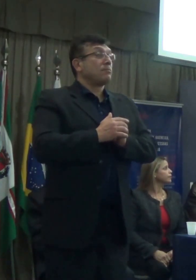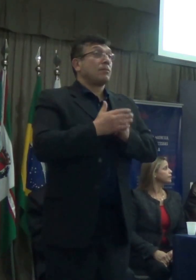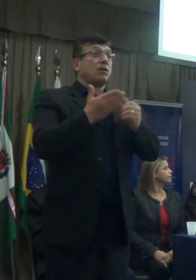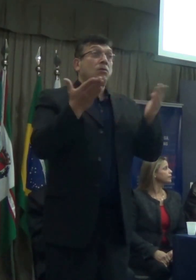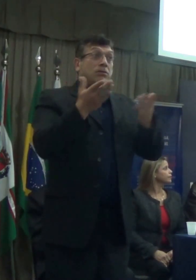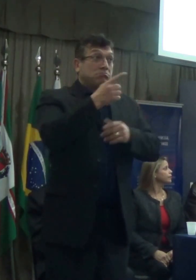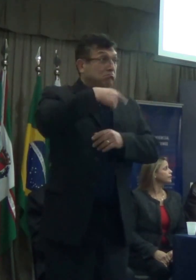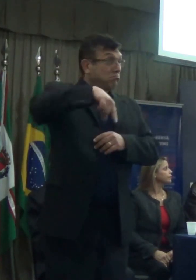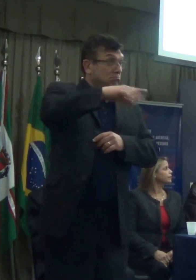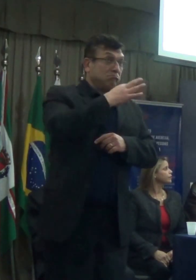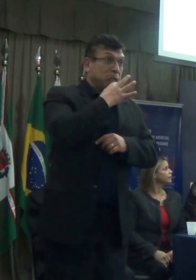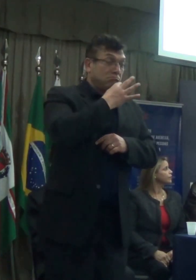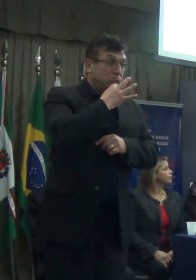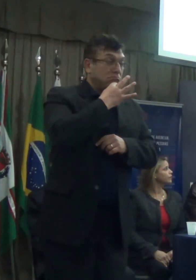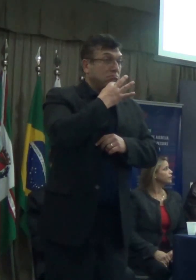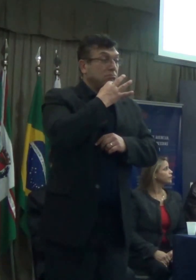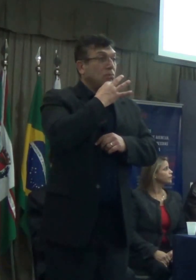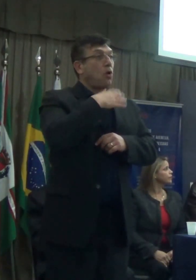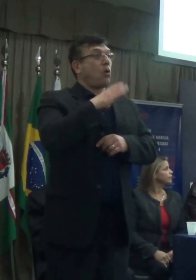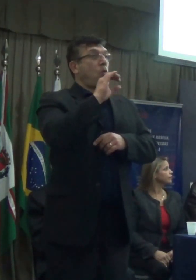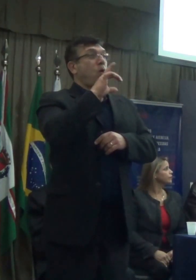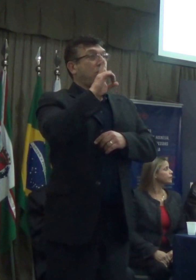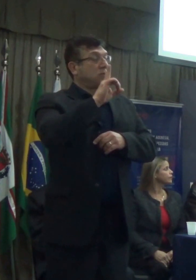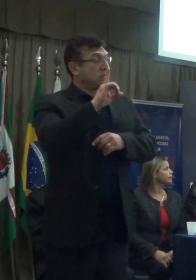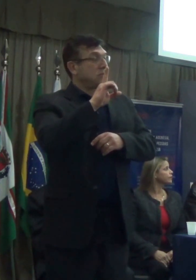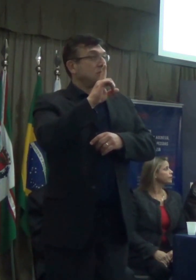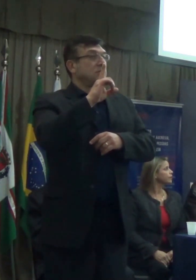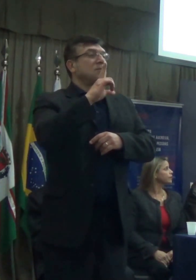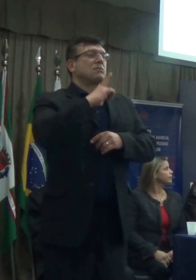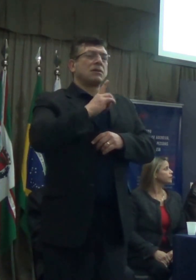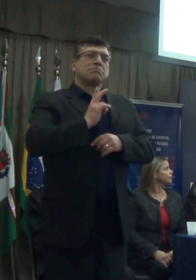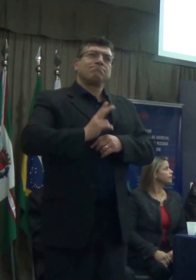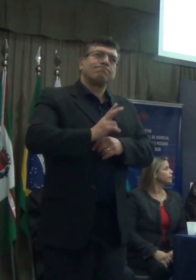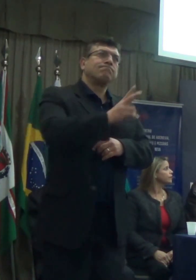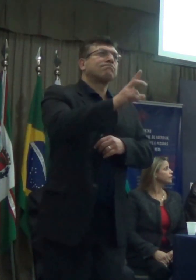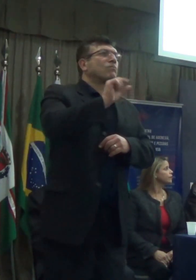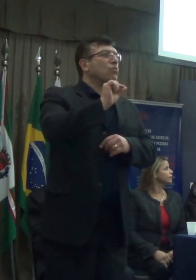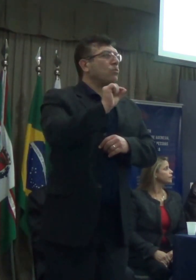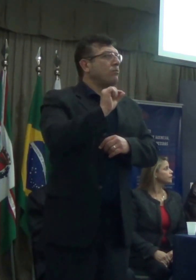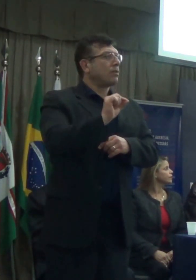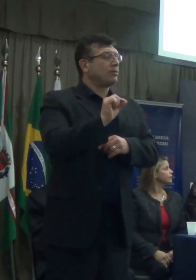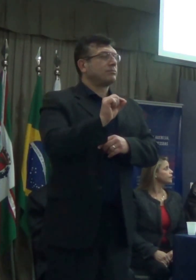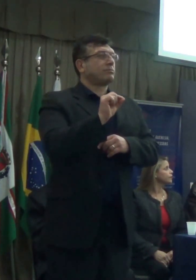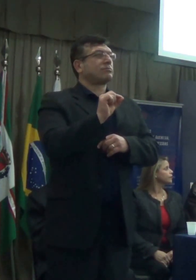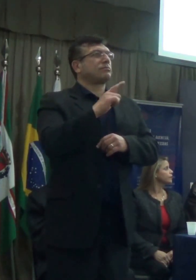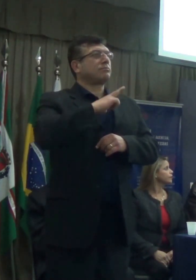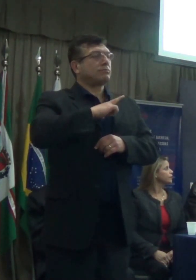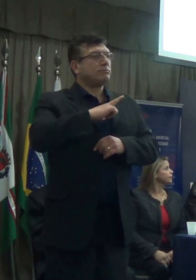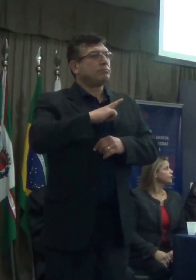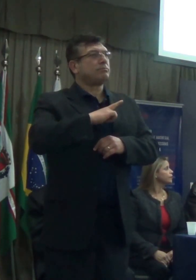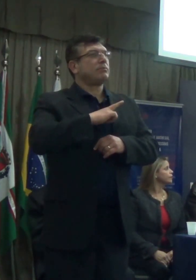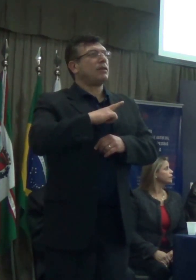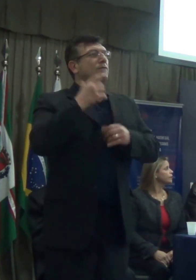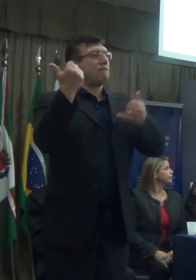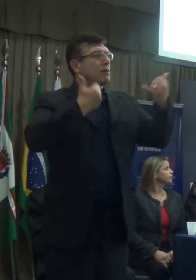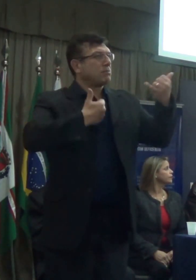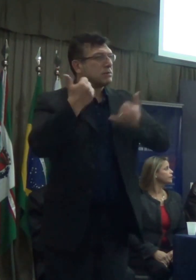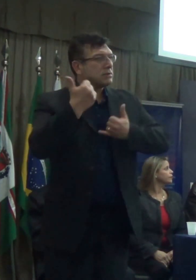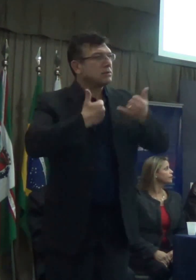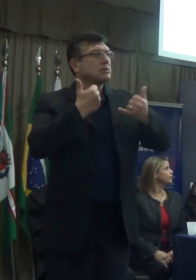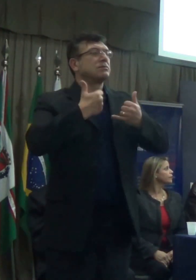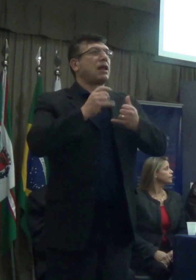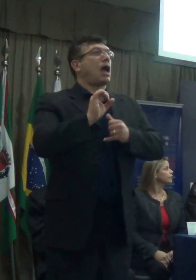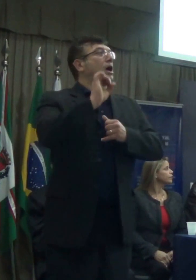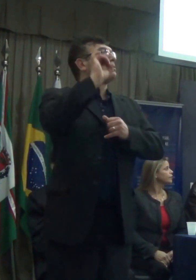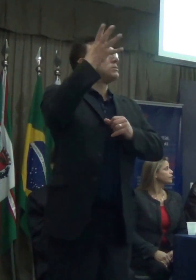para quem não conhece o colégio tá sempre recebendo informações de tudo